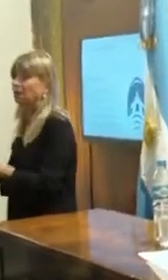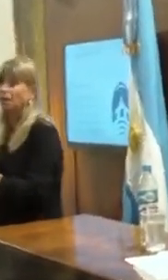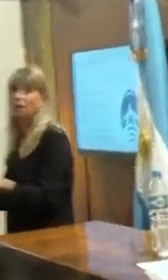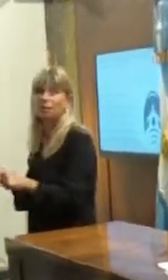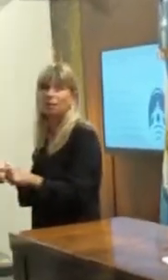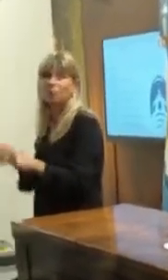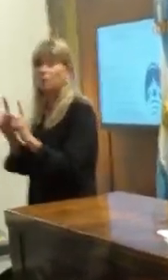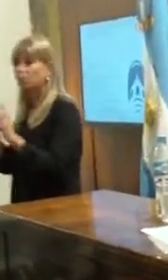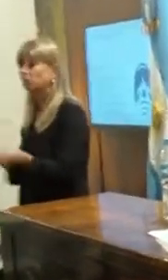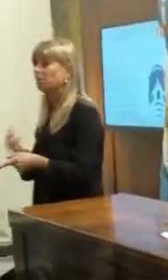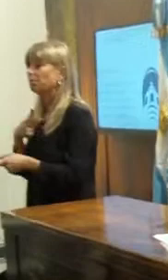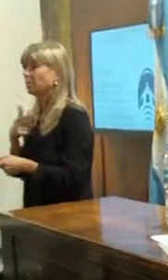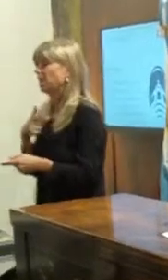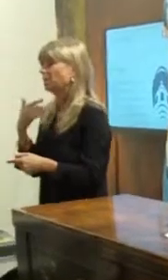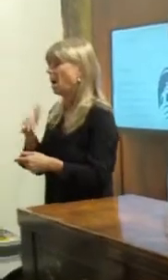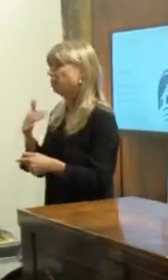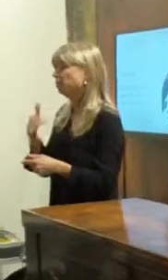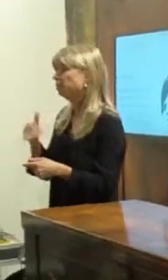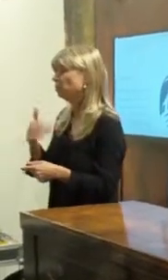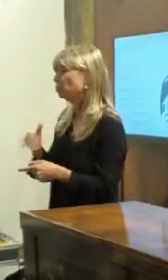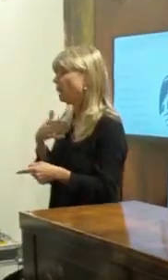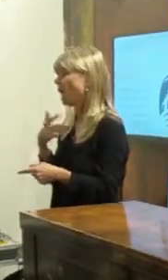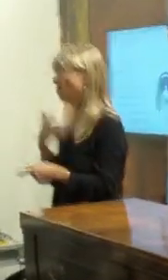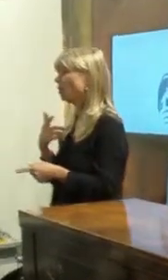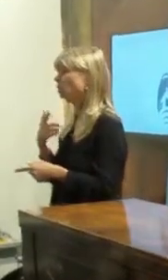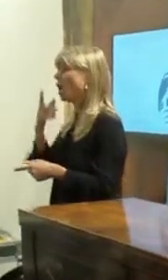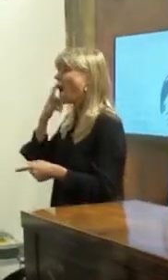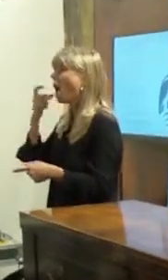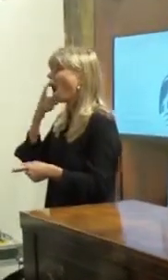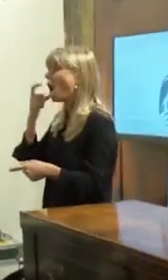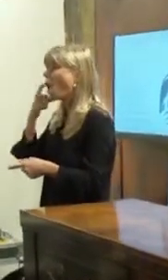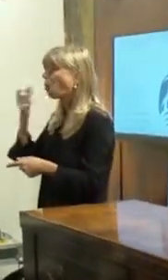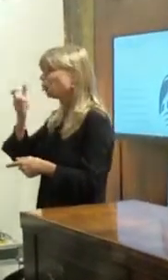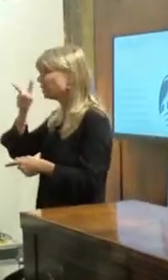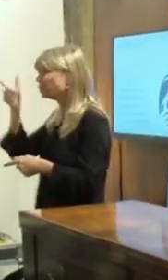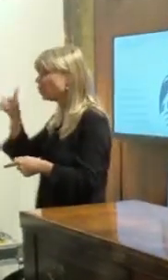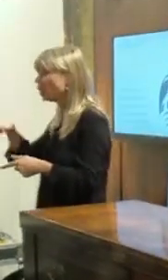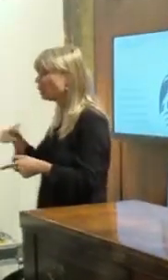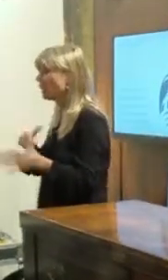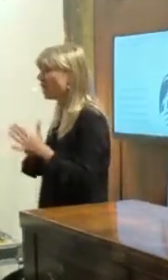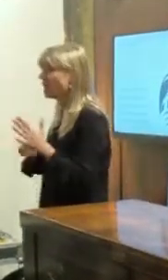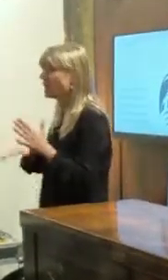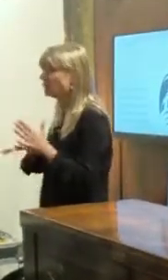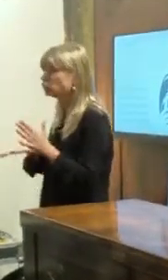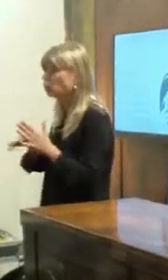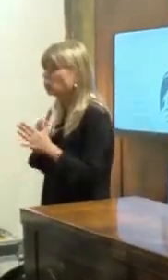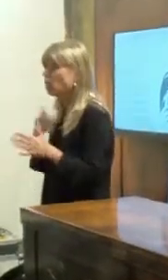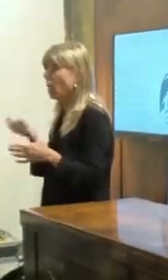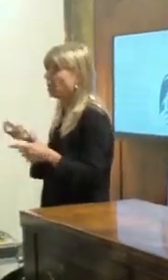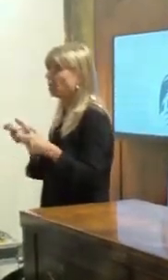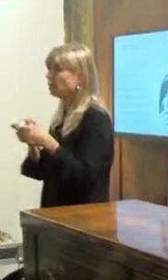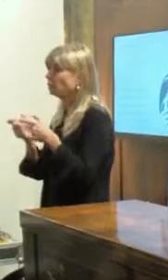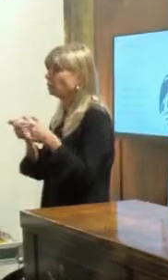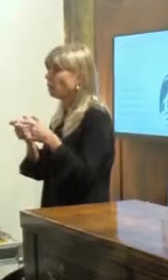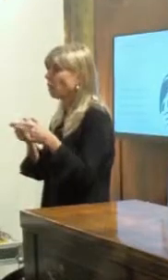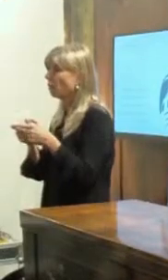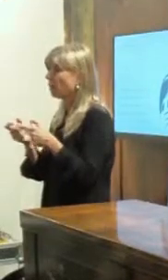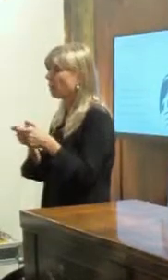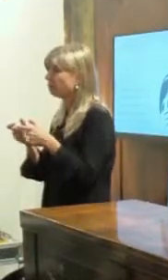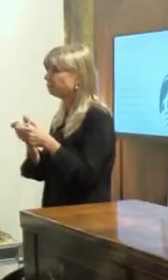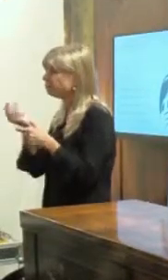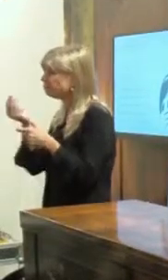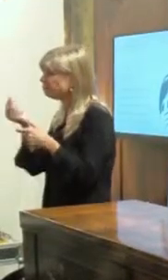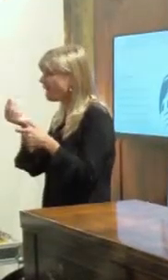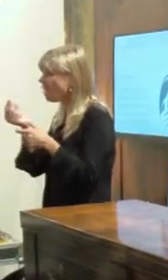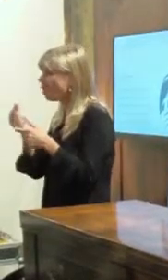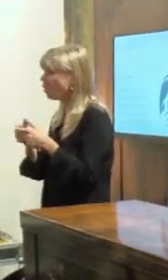pero queremos cuanto antes tener la auditoría de la auditoría de la ciudad sobre las tarifas y sobre los